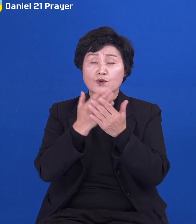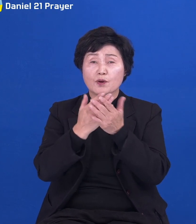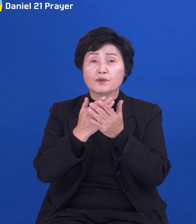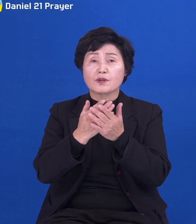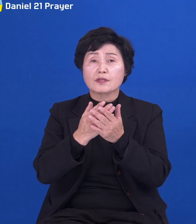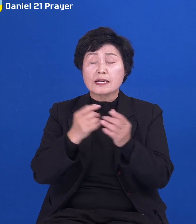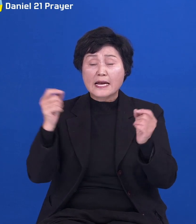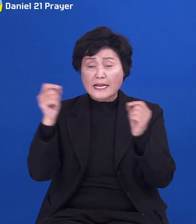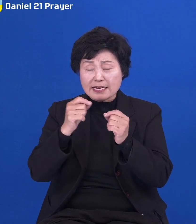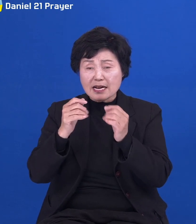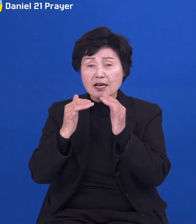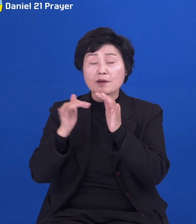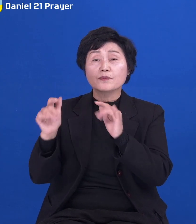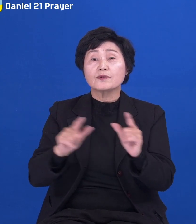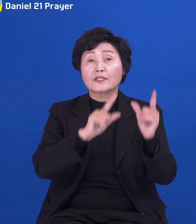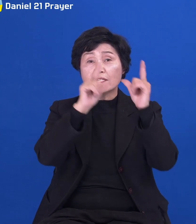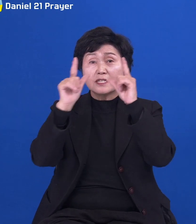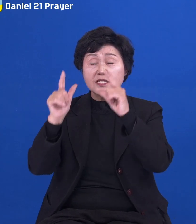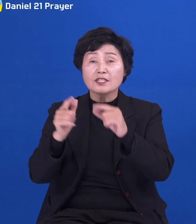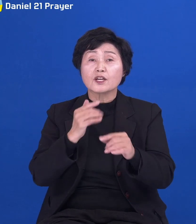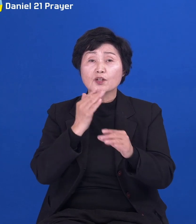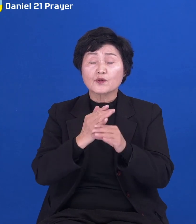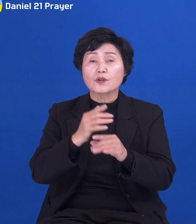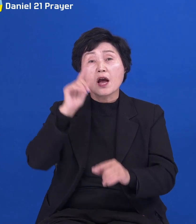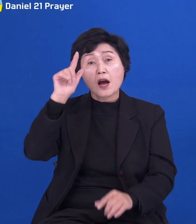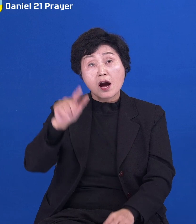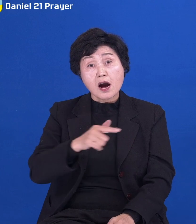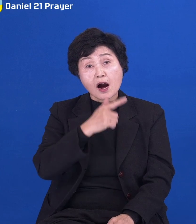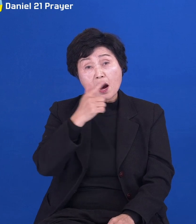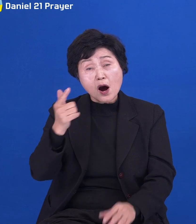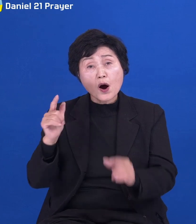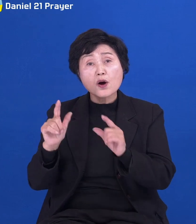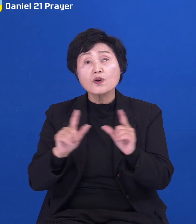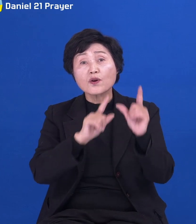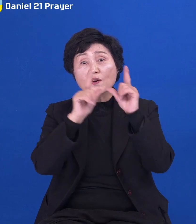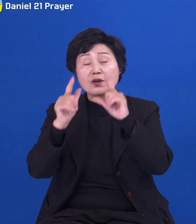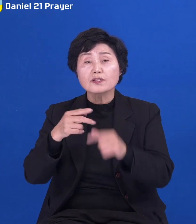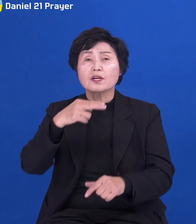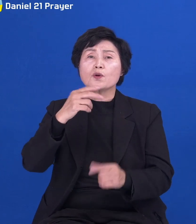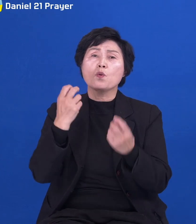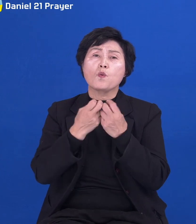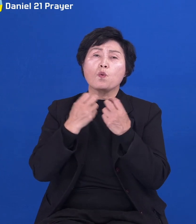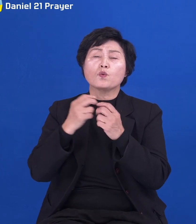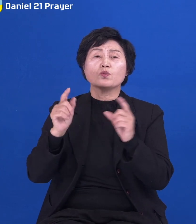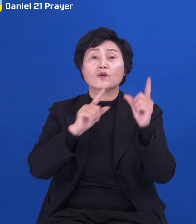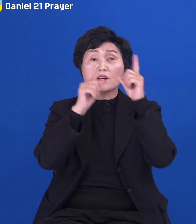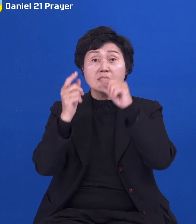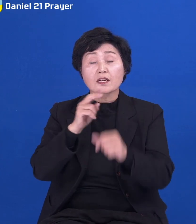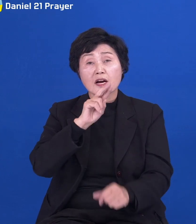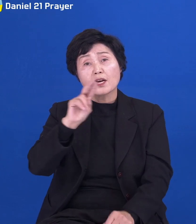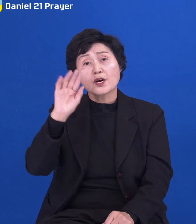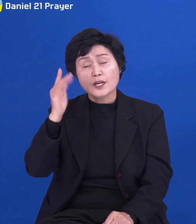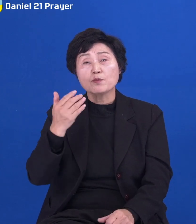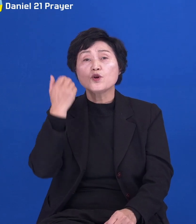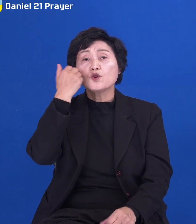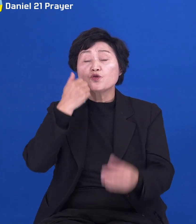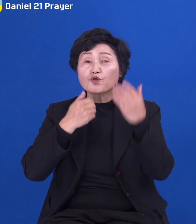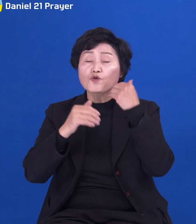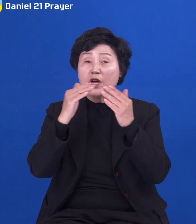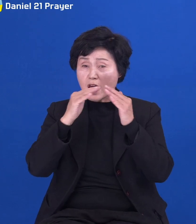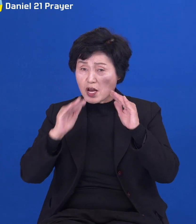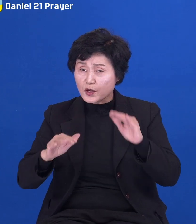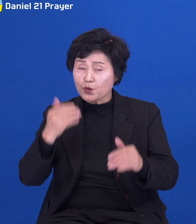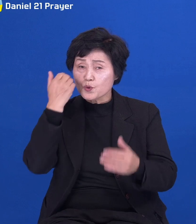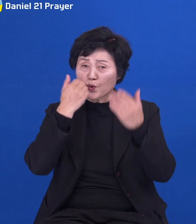인생 속에서 하루를 살아도 어떻게 살 것인가, 누구의 종이 되겠는가, 아니면 누구의 친구가 되겠는가 하는